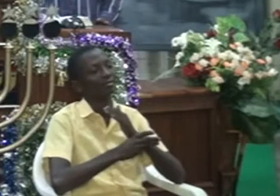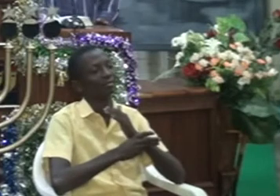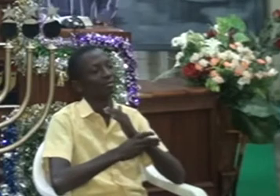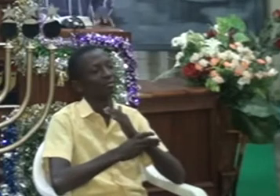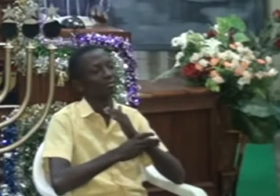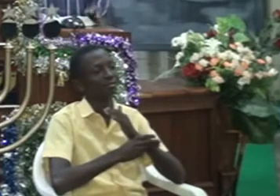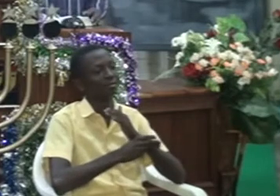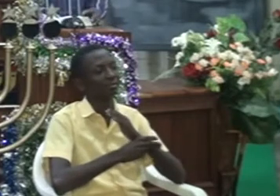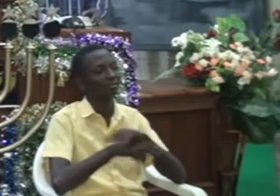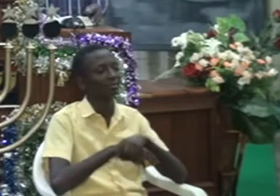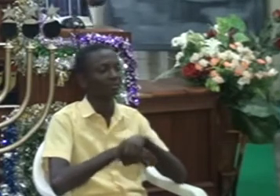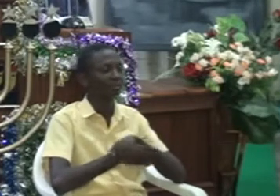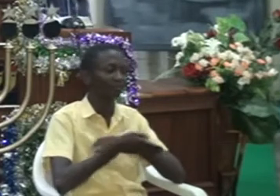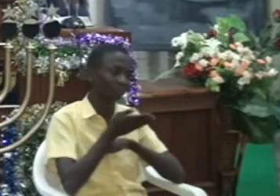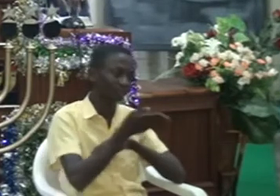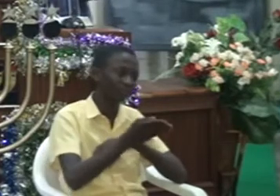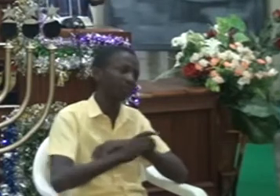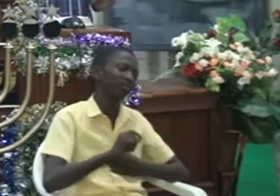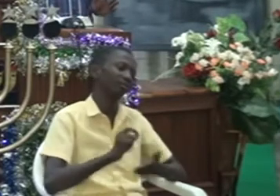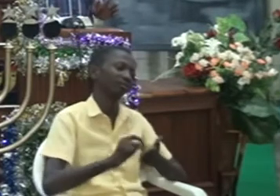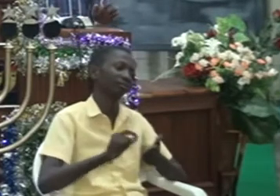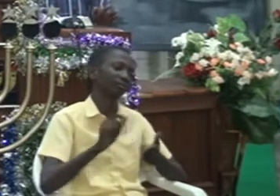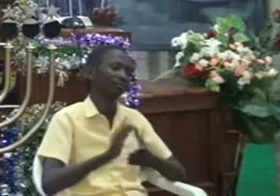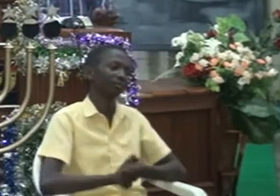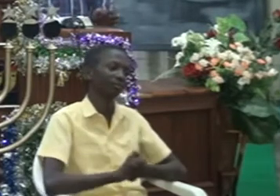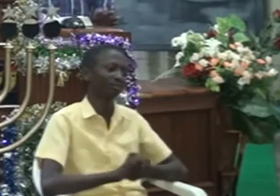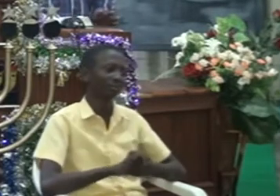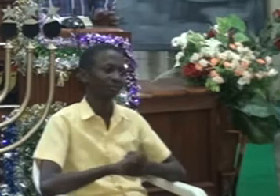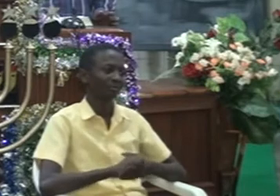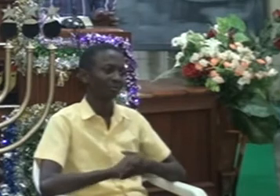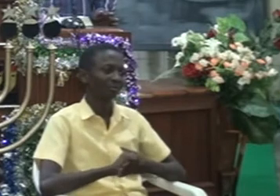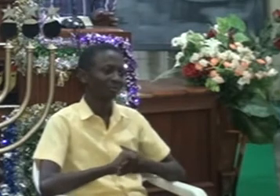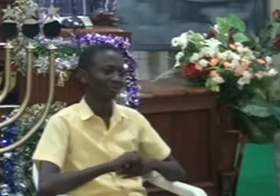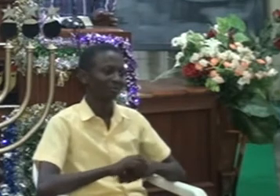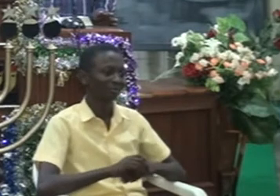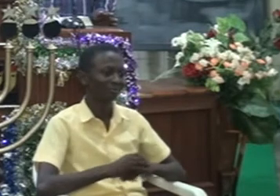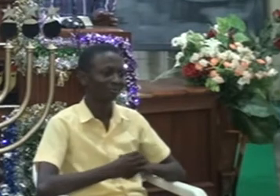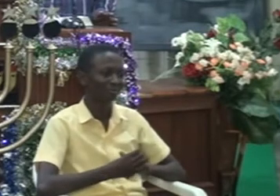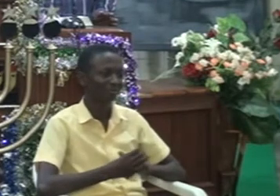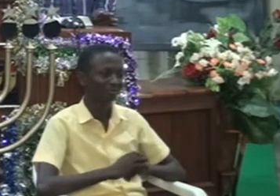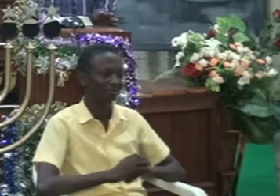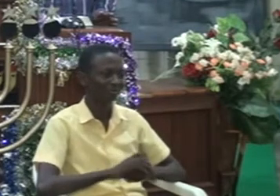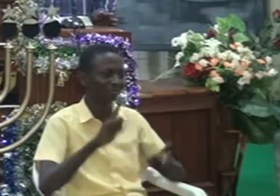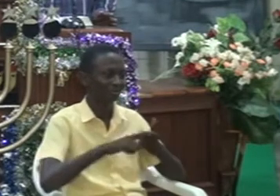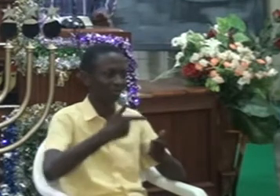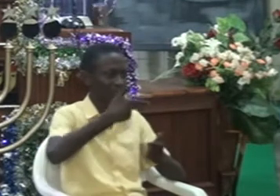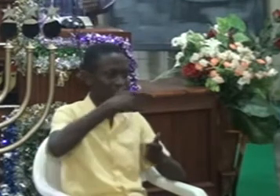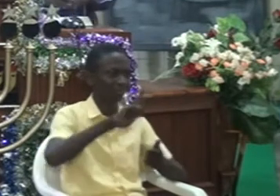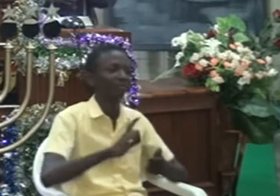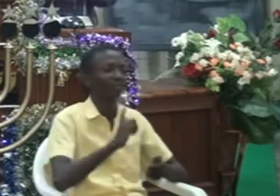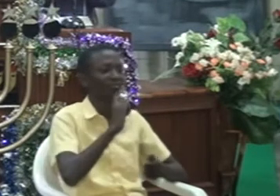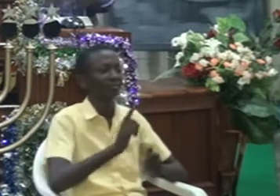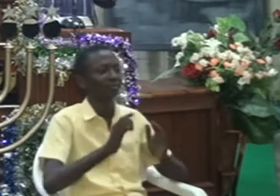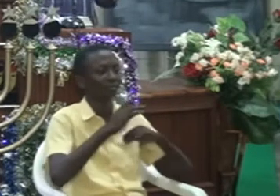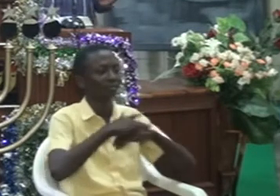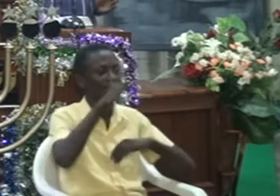C'est ça l'écriture. Njo ile andiko ile. A lui soit la gloire Basi